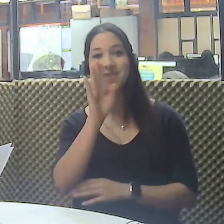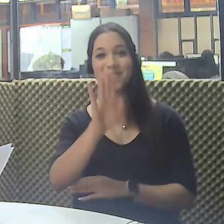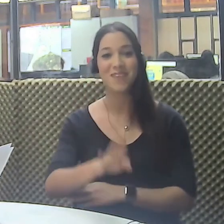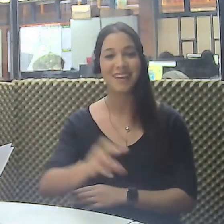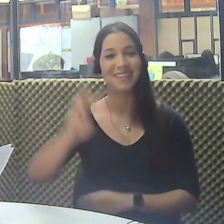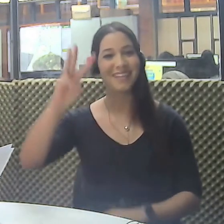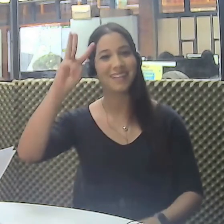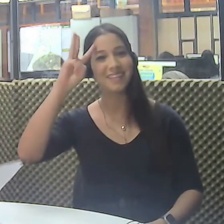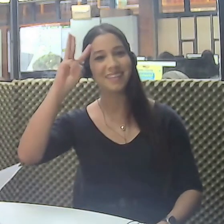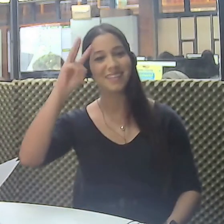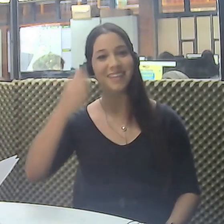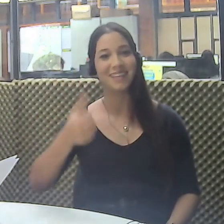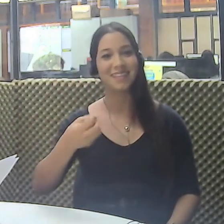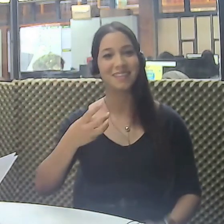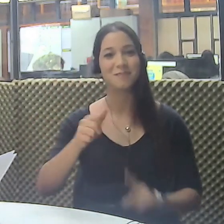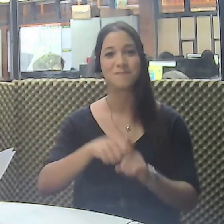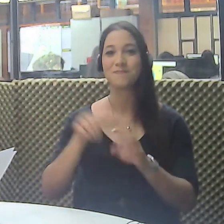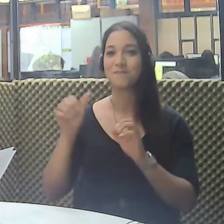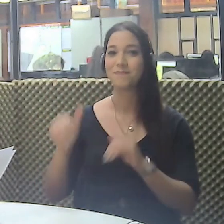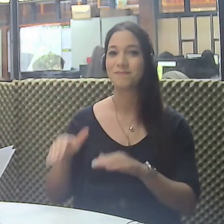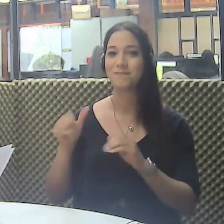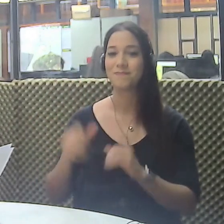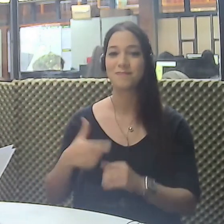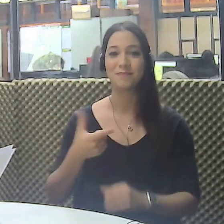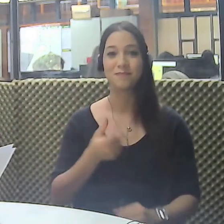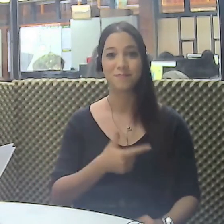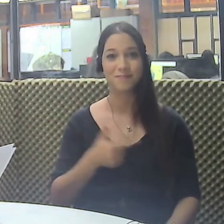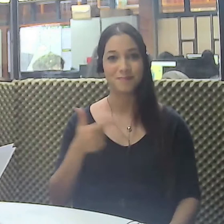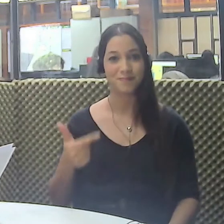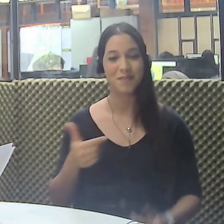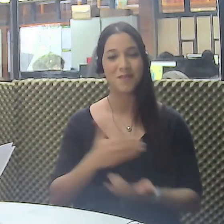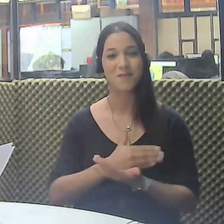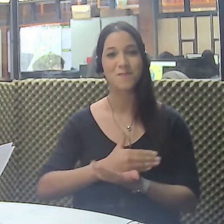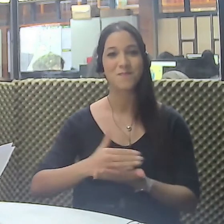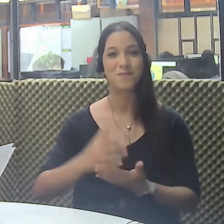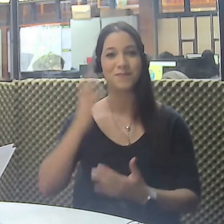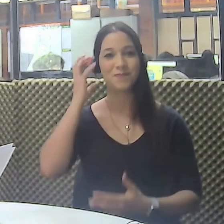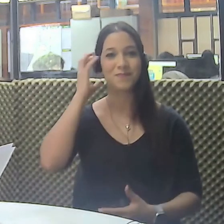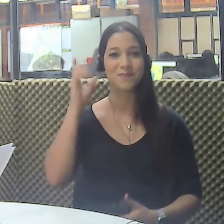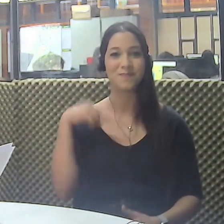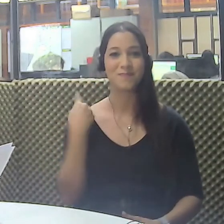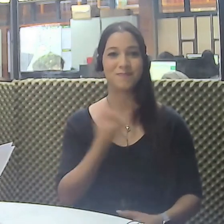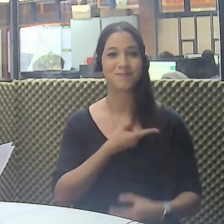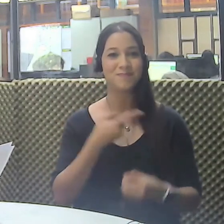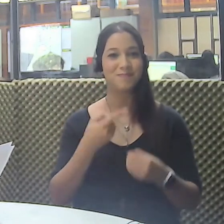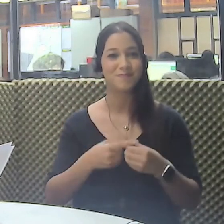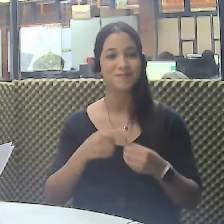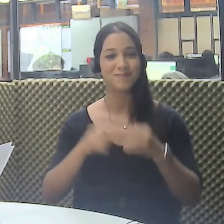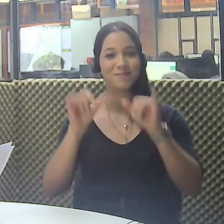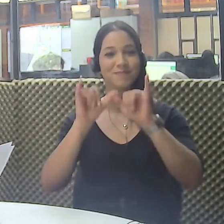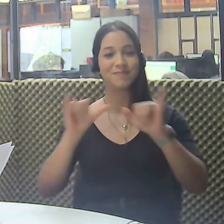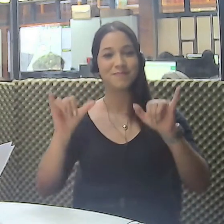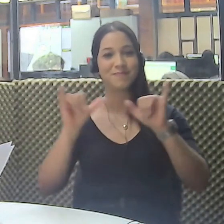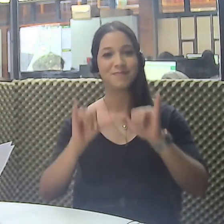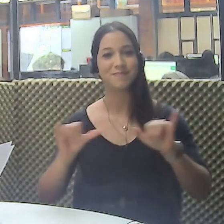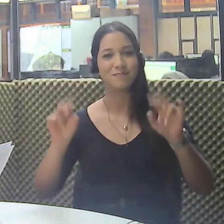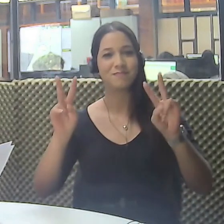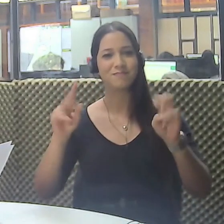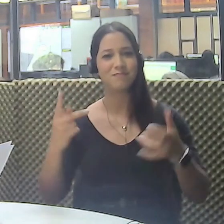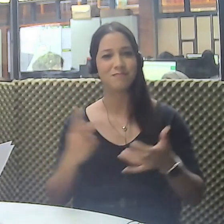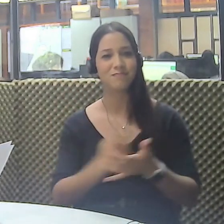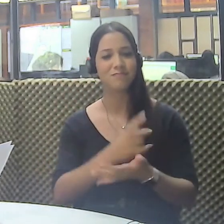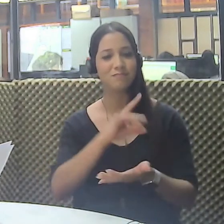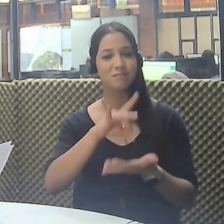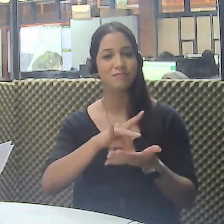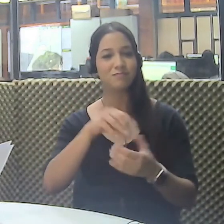Cidade, terça-feira, 13 de setembro de 2022. Está no ar a Rádio Nossa Cidade com um boletim de notícias sobre o que de fato